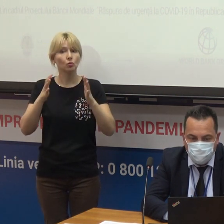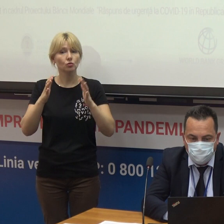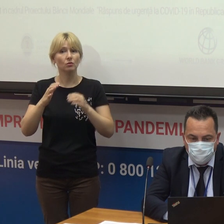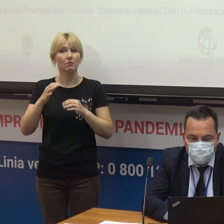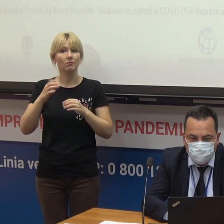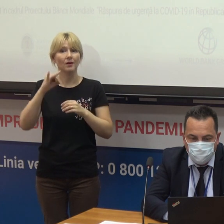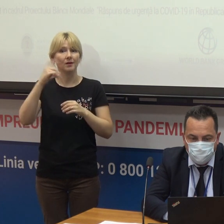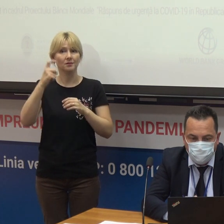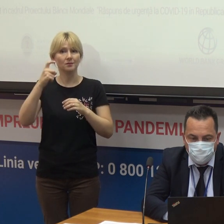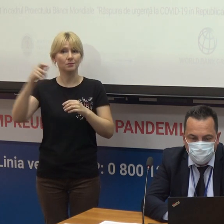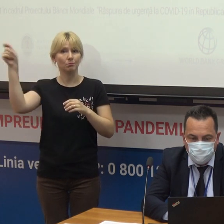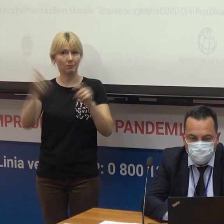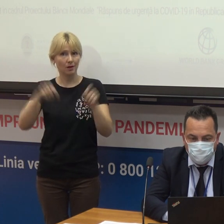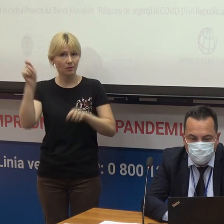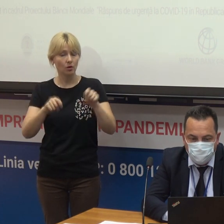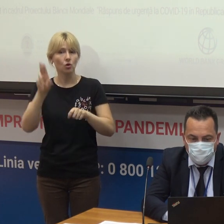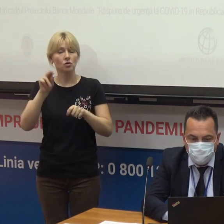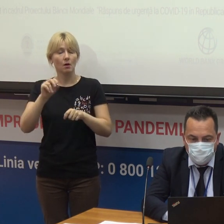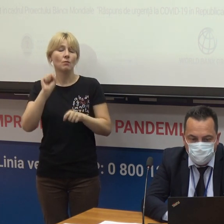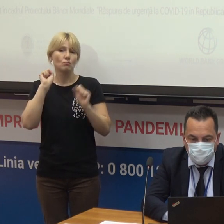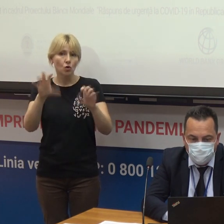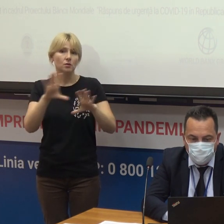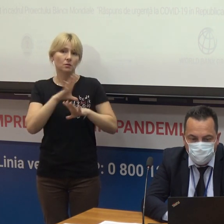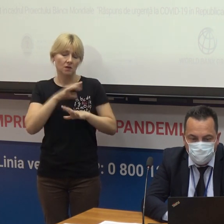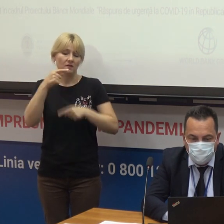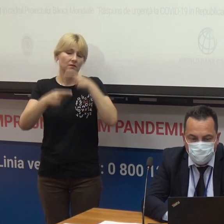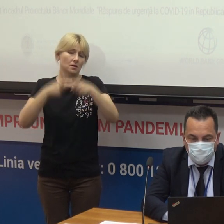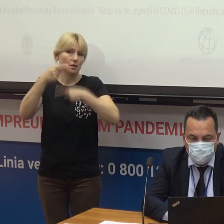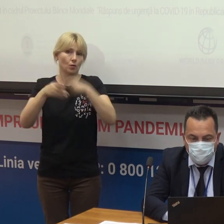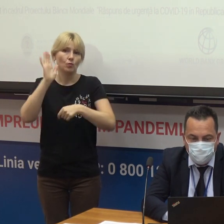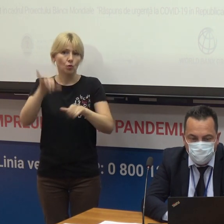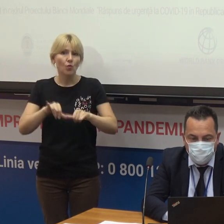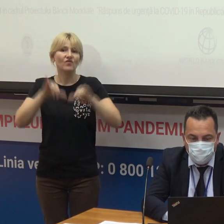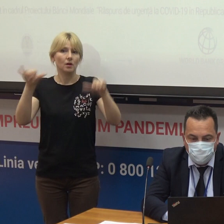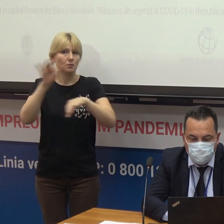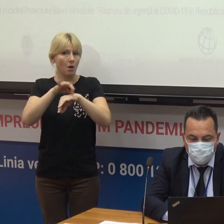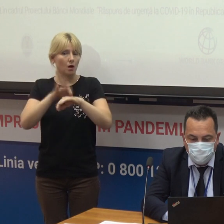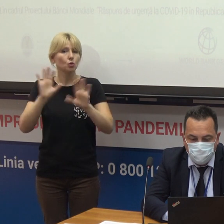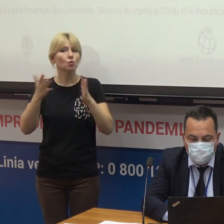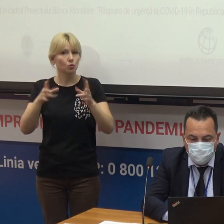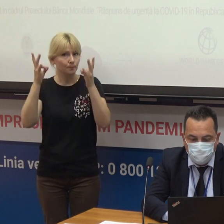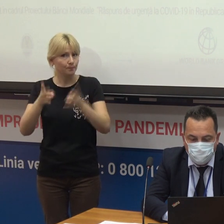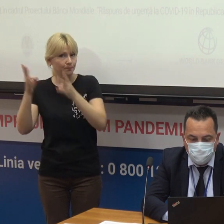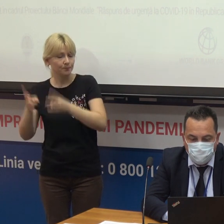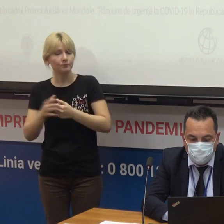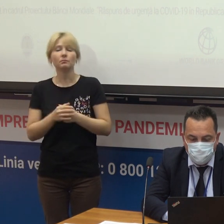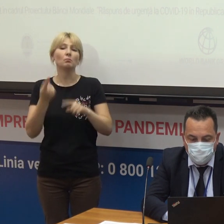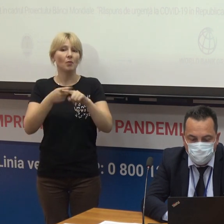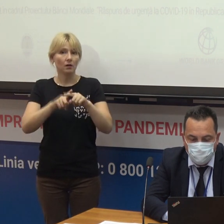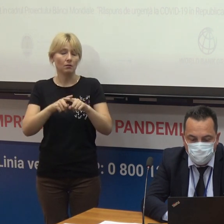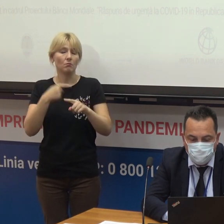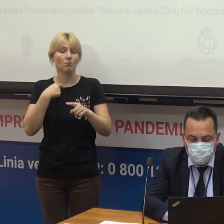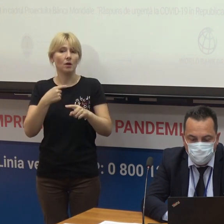extern, există marea posibilitate de a înregistra în următoarea perioadă și la noi o creștere a numărului de cazuri. De aceea și sunt necesare acele